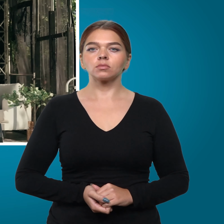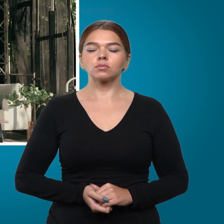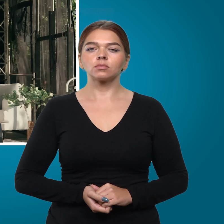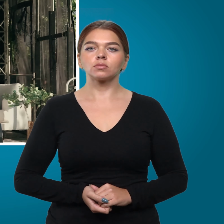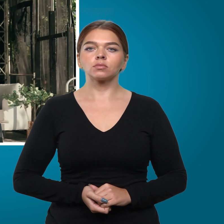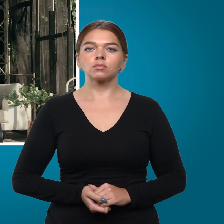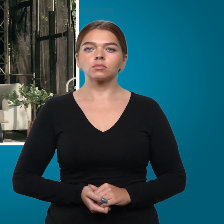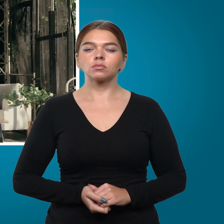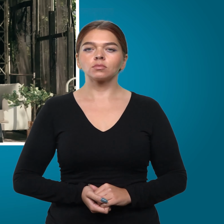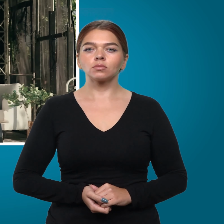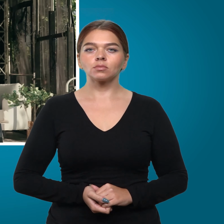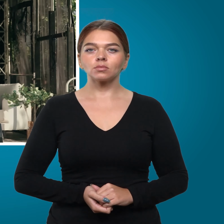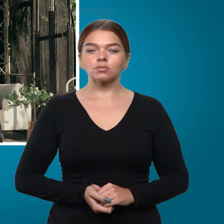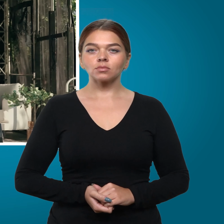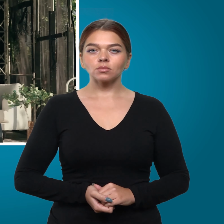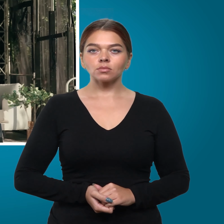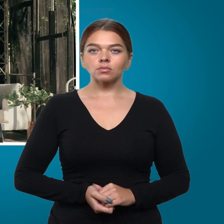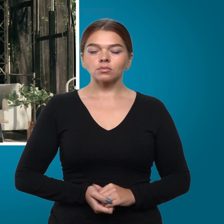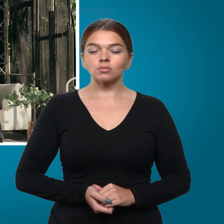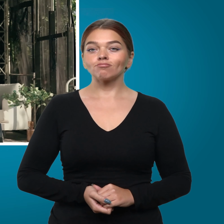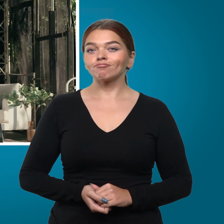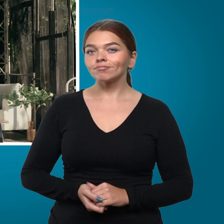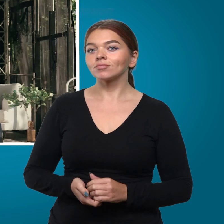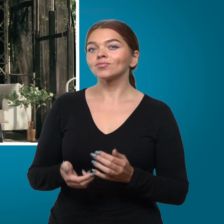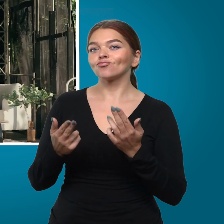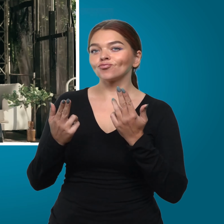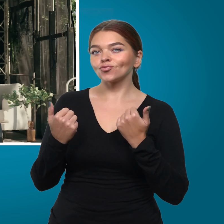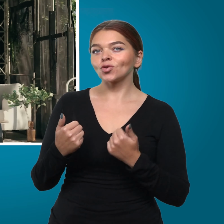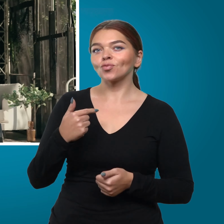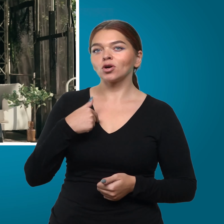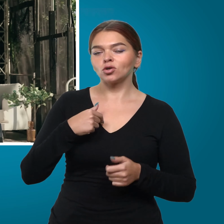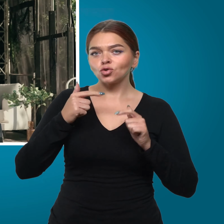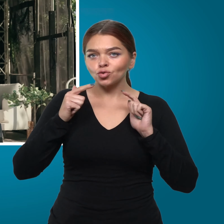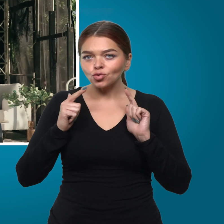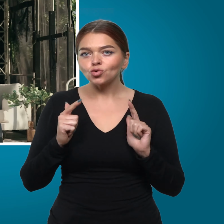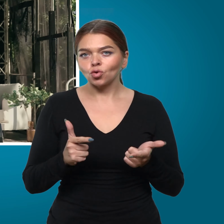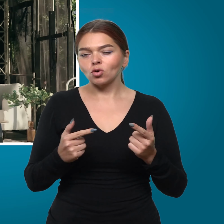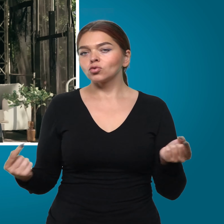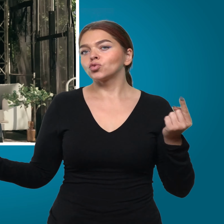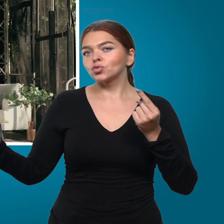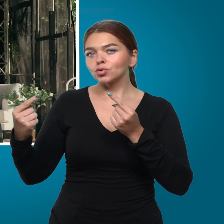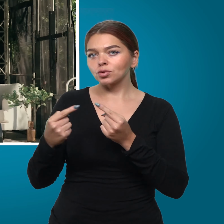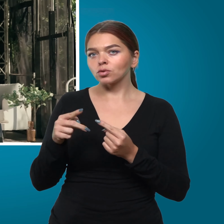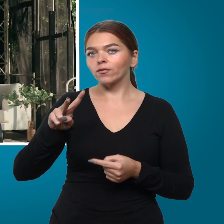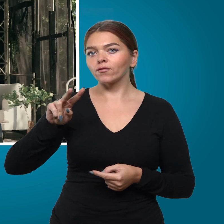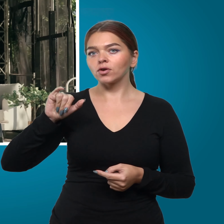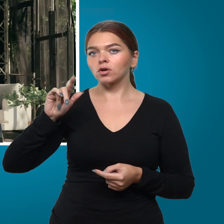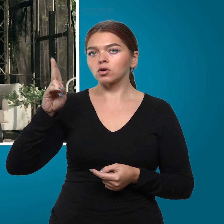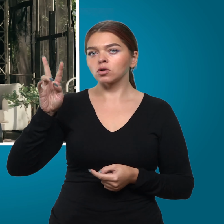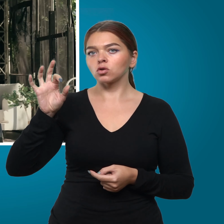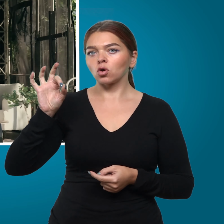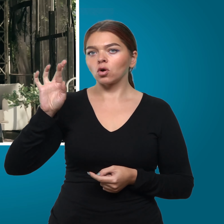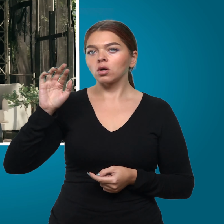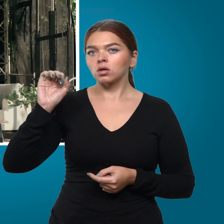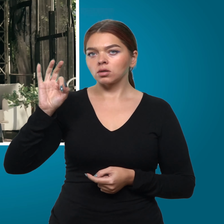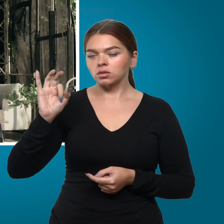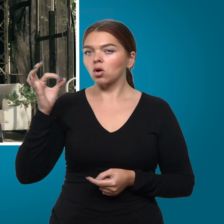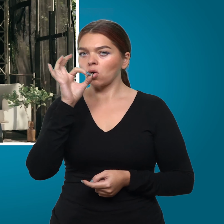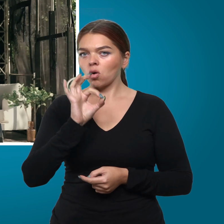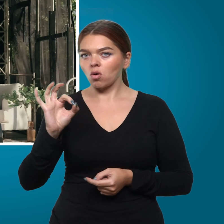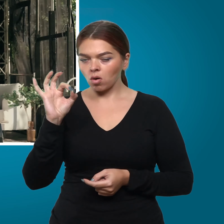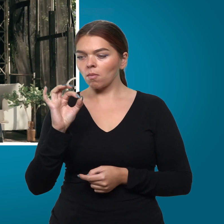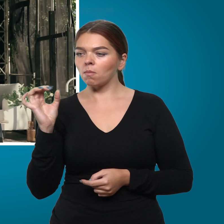ar anksčiau, ar prieš mūsų erą, būdavo labai panašios. Ir dar labai pastebiu tokį